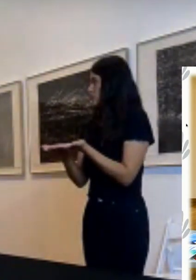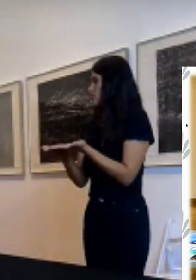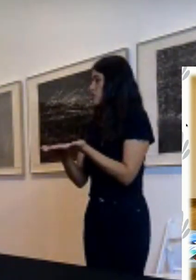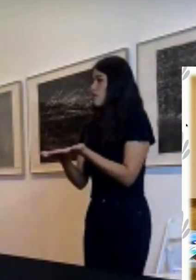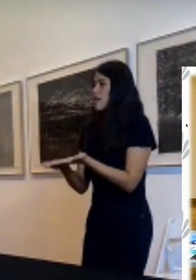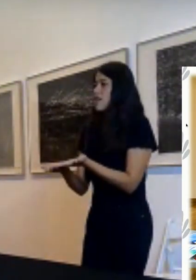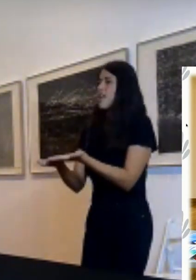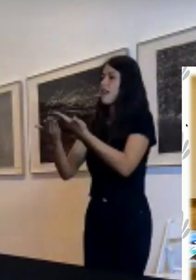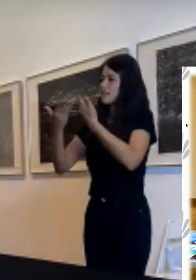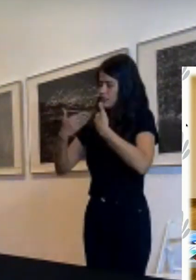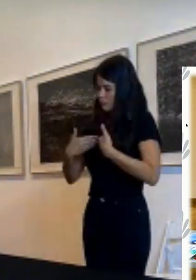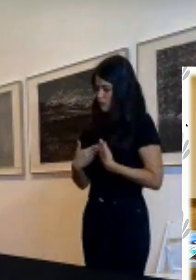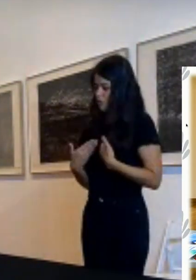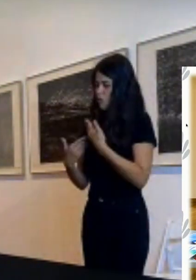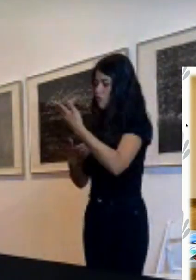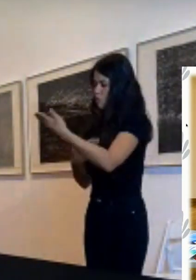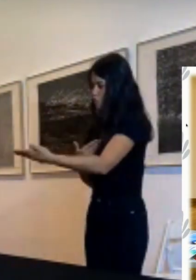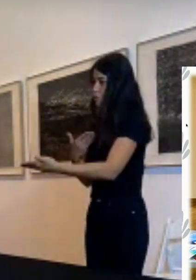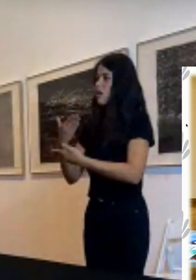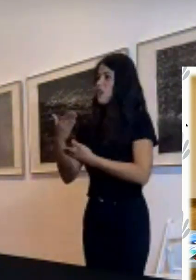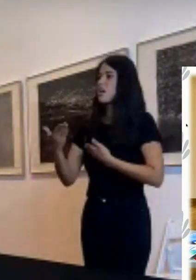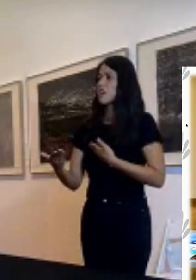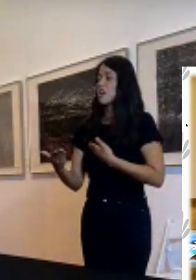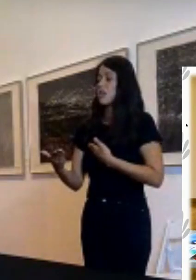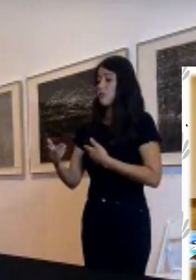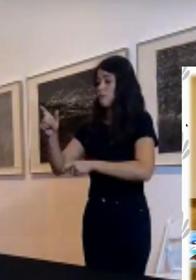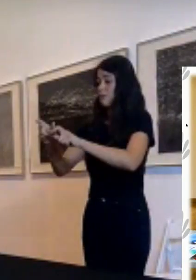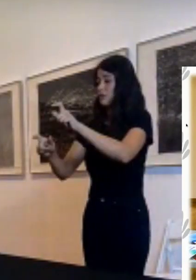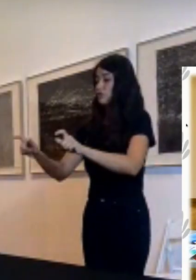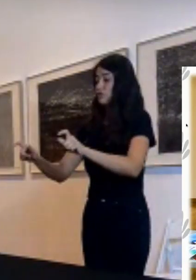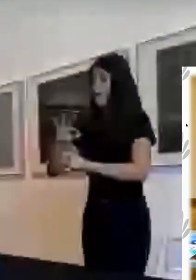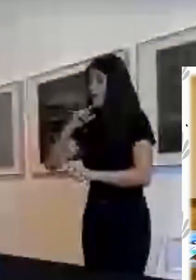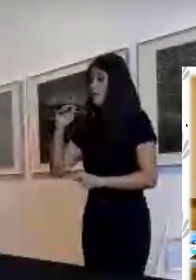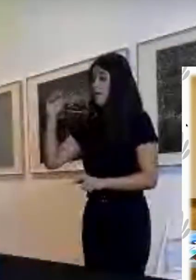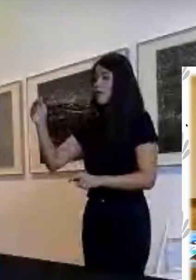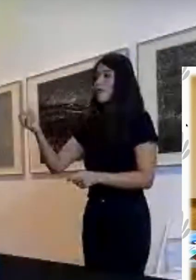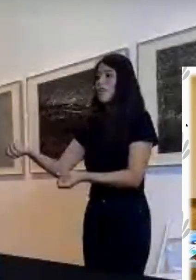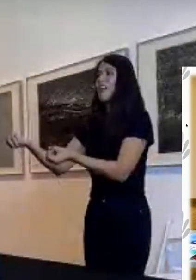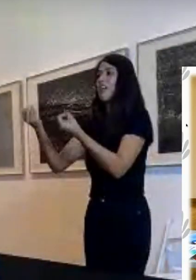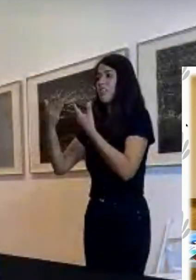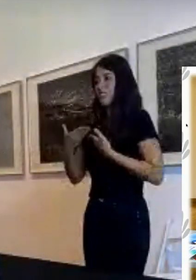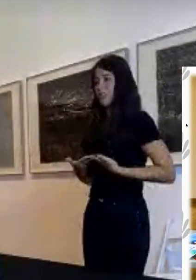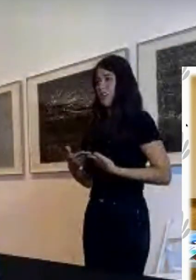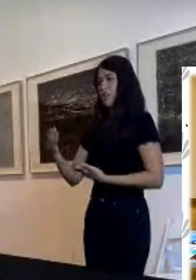habían recibido y ellos a su vez habían entregado conocimientos. Entonces,